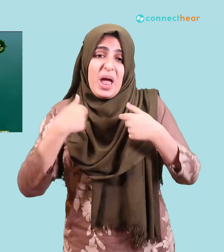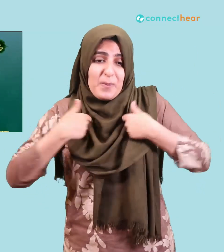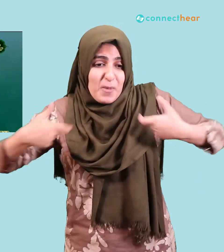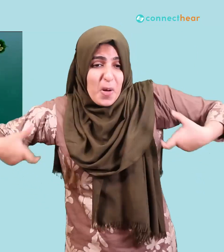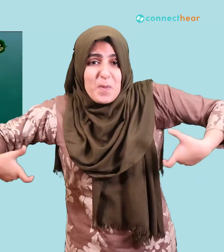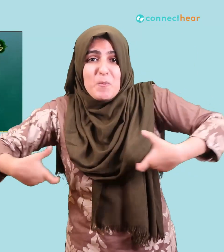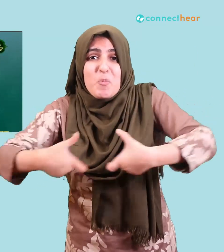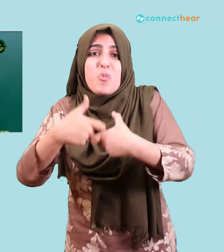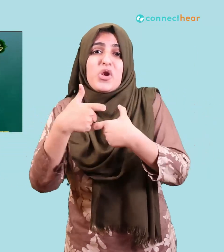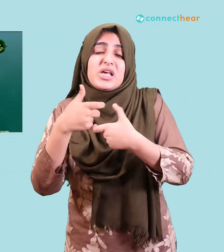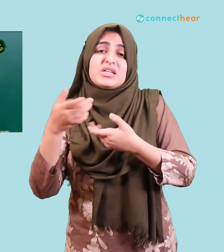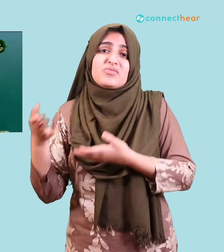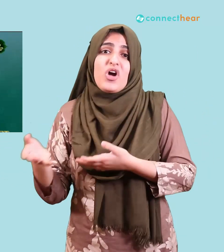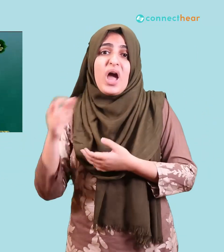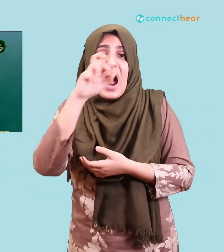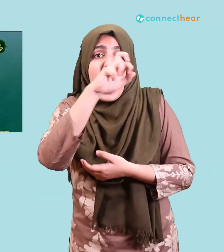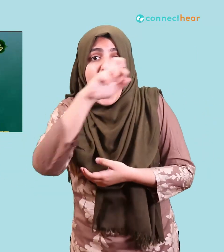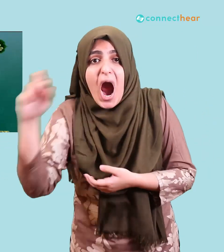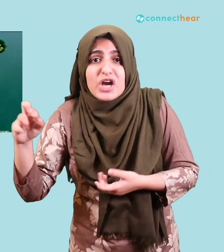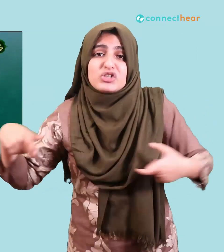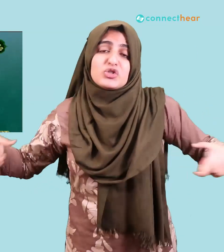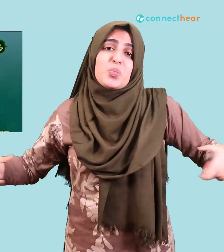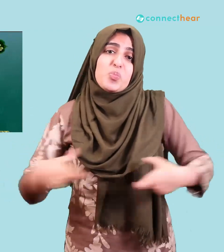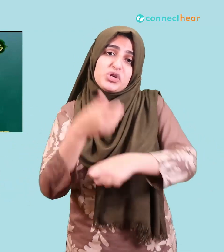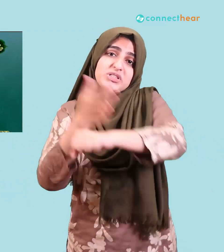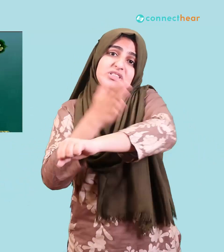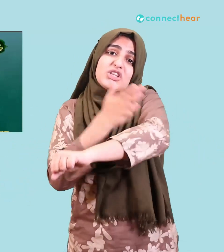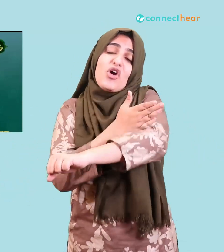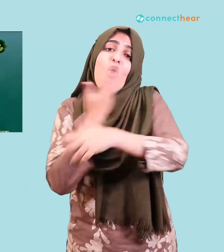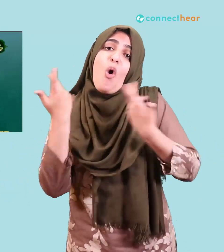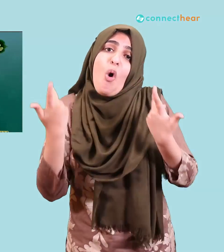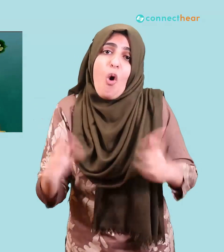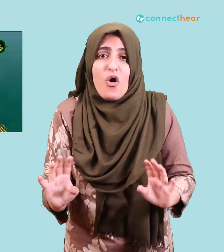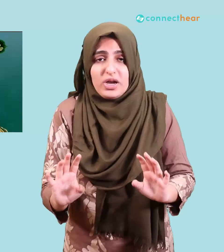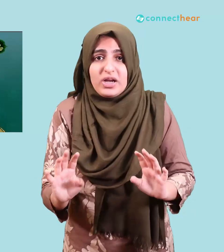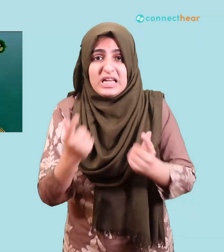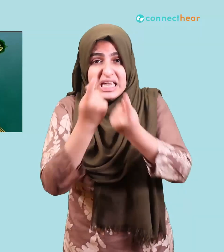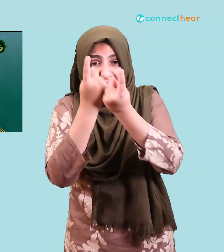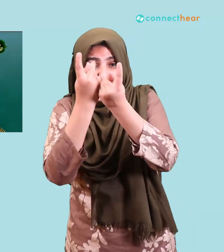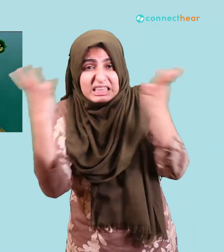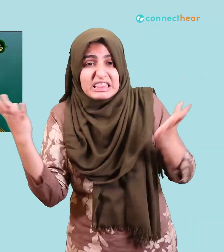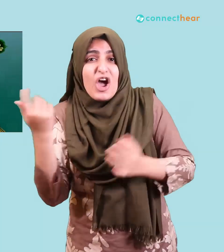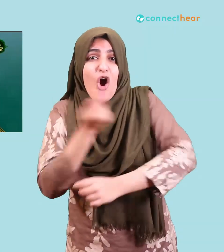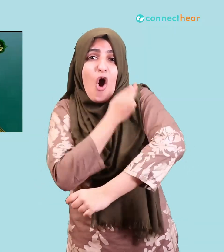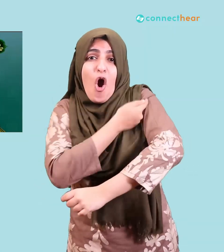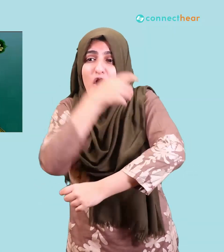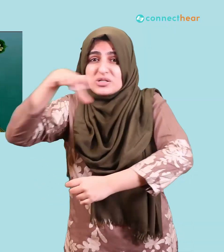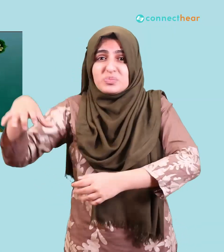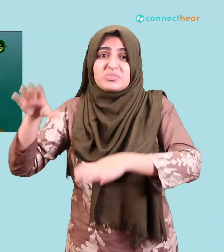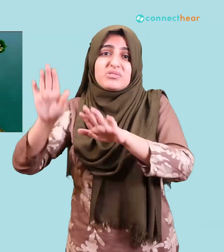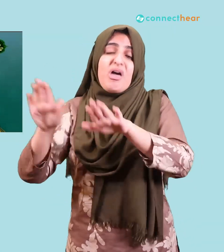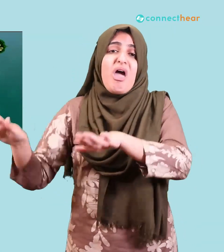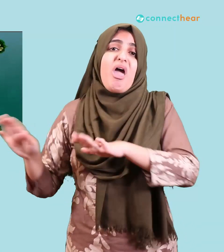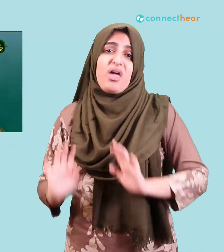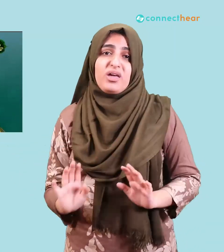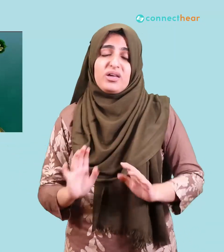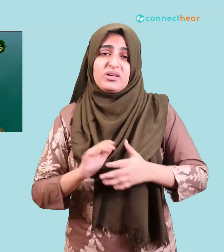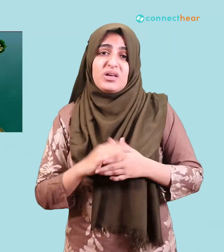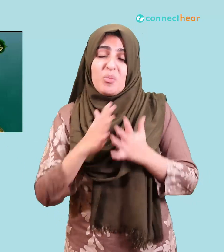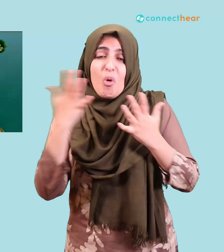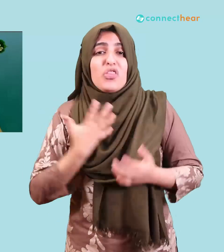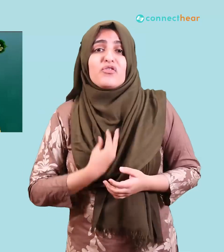سے جو ہوا ہے، 800 پولیس انجر ہوئی ہے، جو ان کو کئی ہسپتالوں میں پڑے ہوئے ہیں، افسوس۔ تو